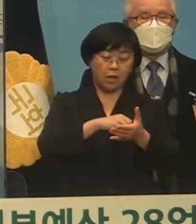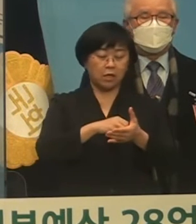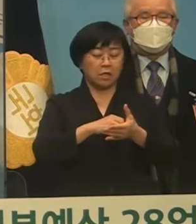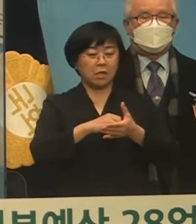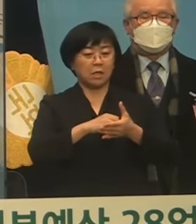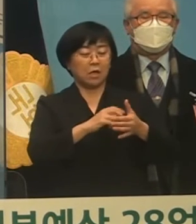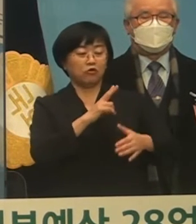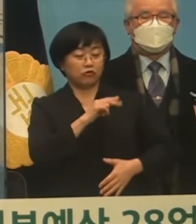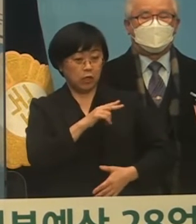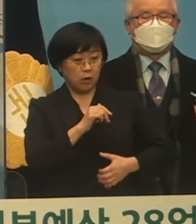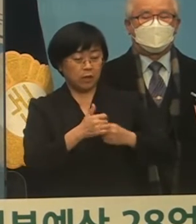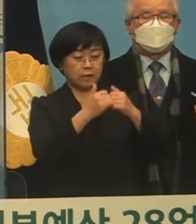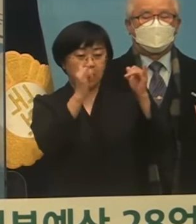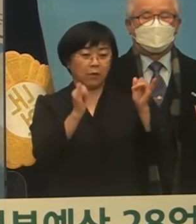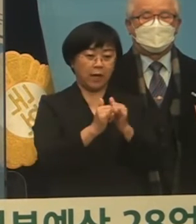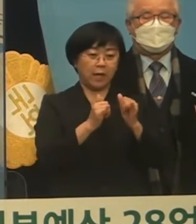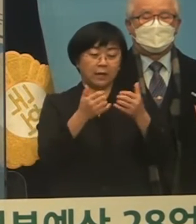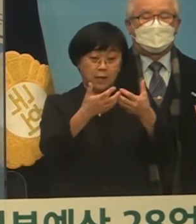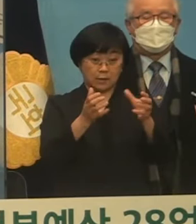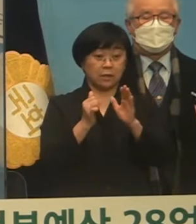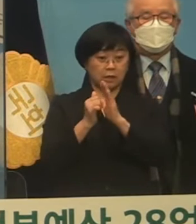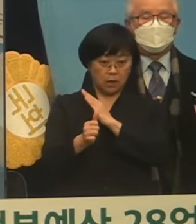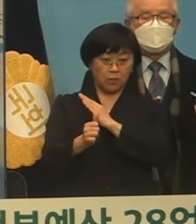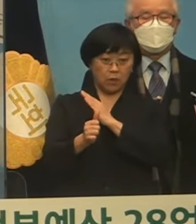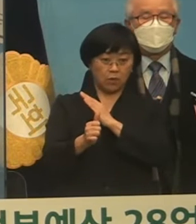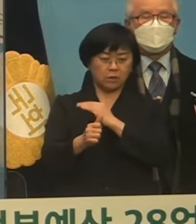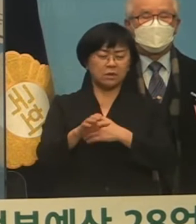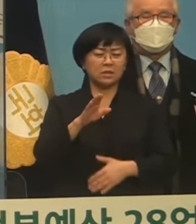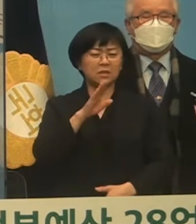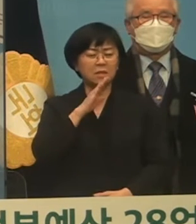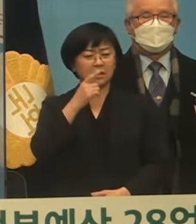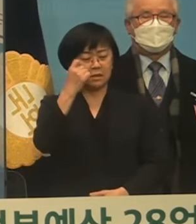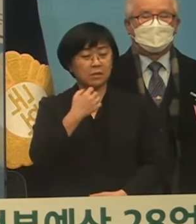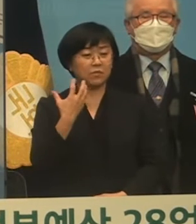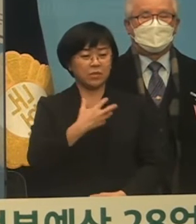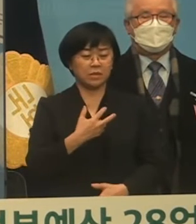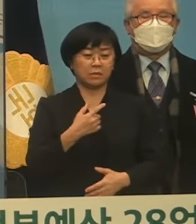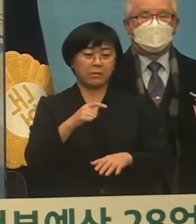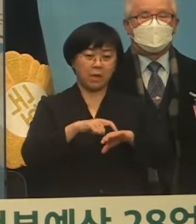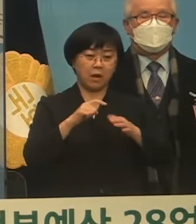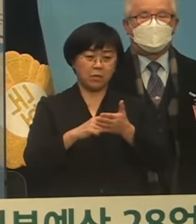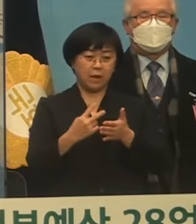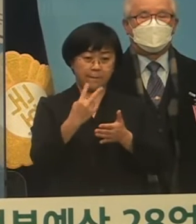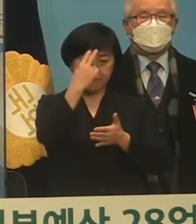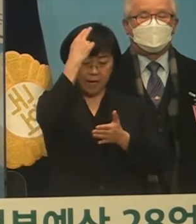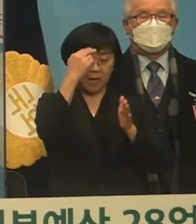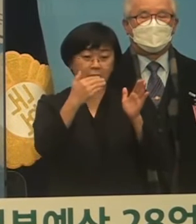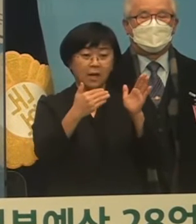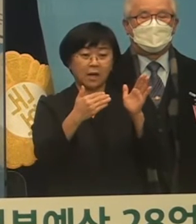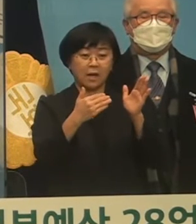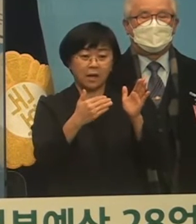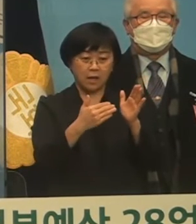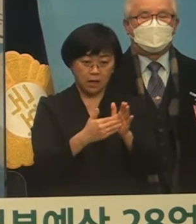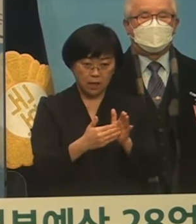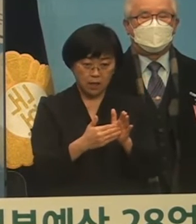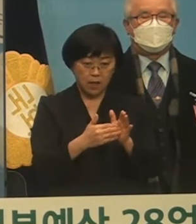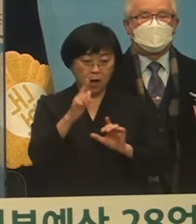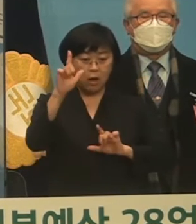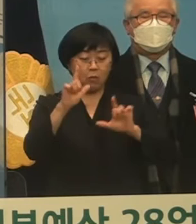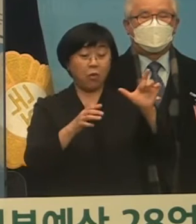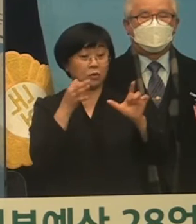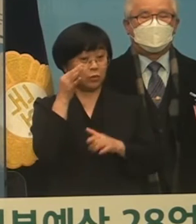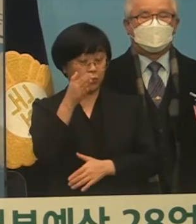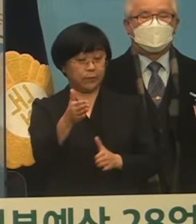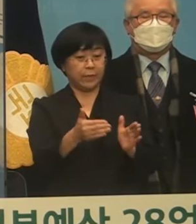군의원, 사회단체 대표 등은 비통한 심정으로 삭발까지 감행하는 대단한